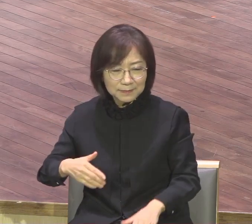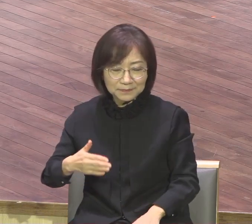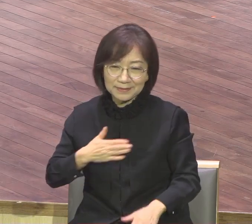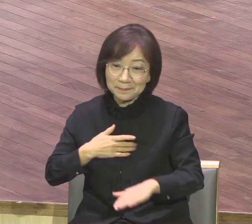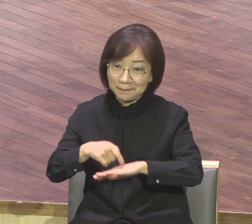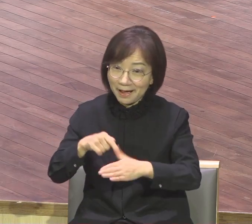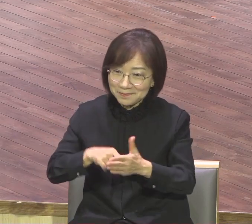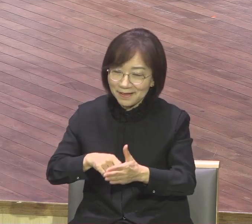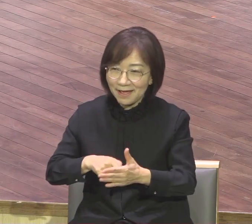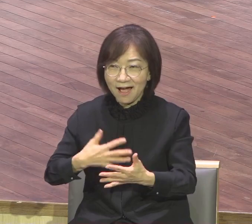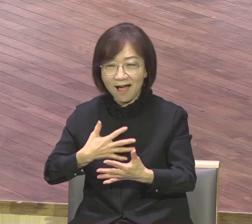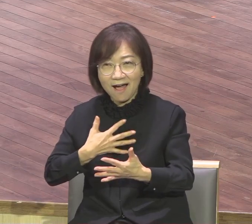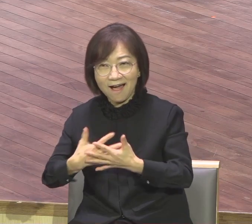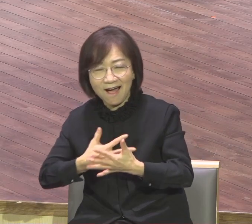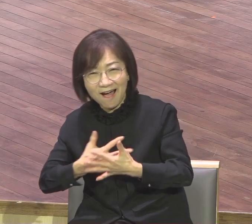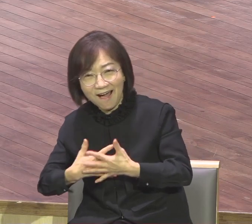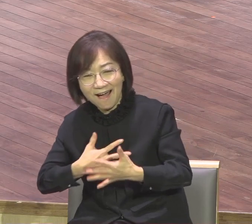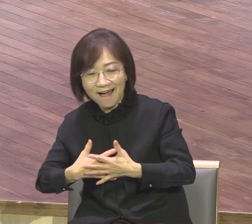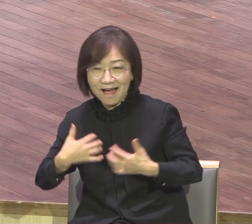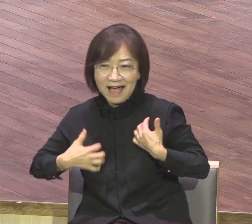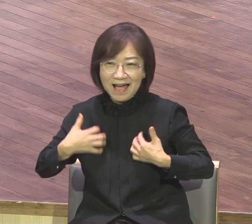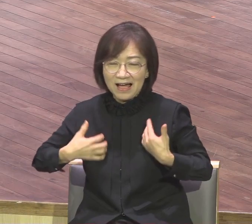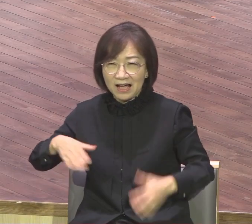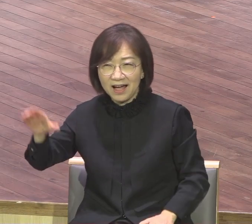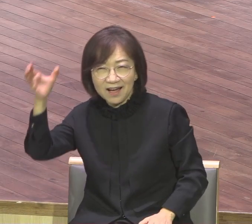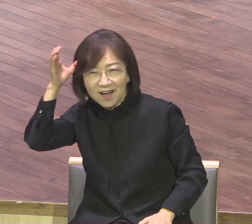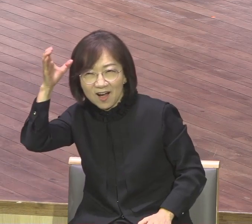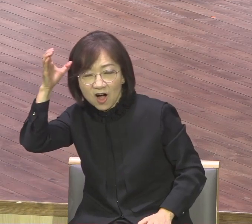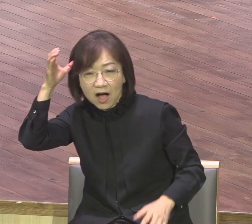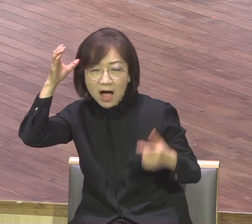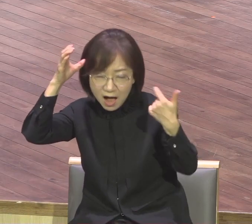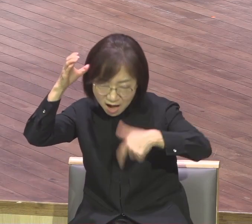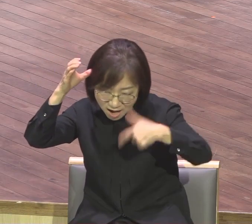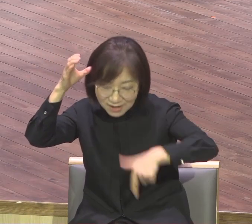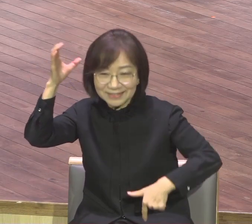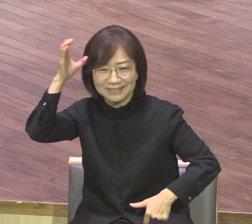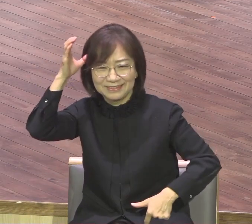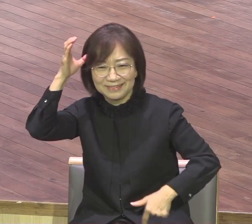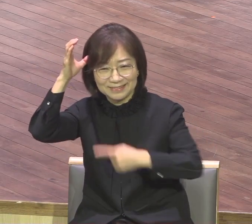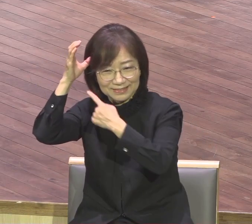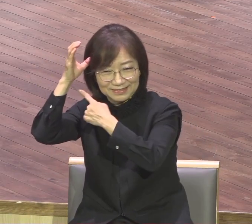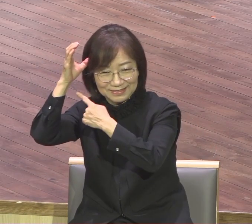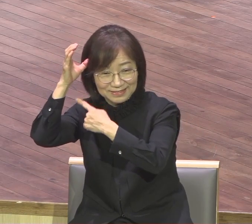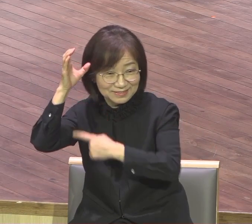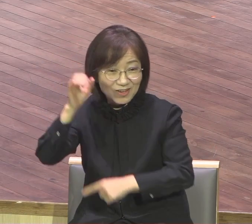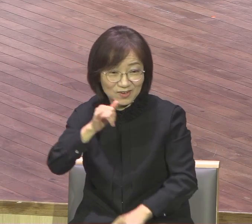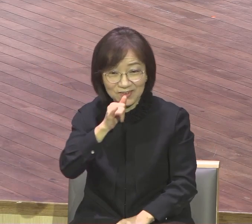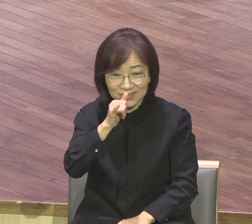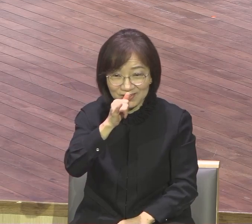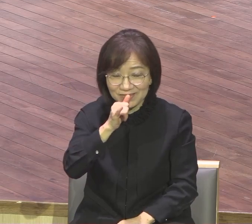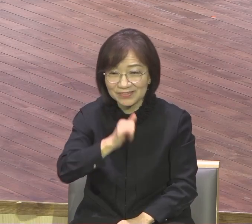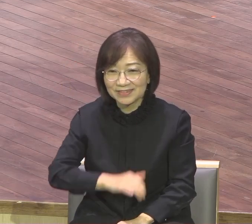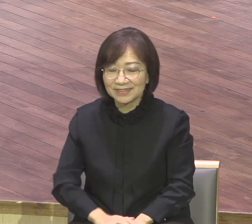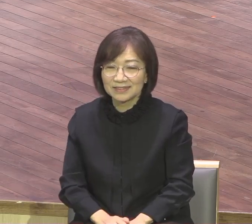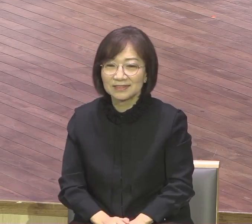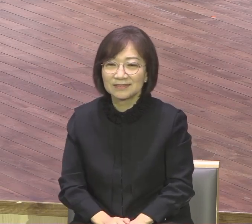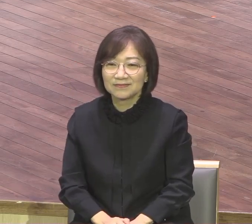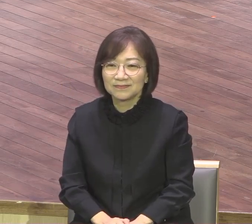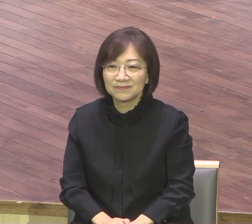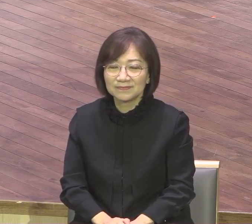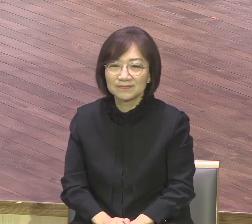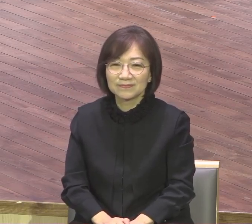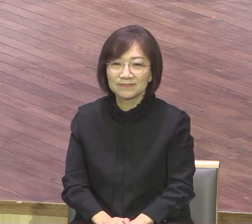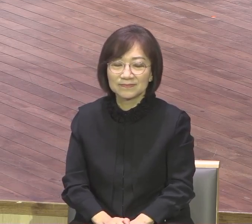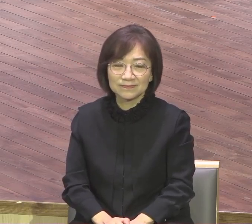기대와 설렘이 있었어요. Y muchas veces viajé a un viaje misionero, pero siempre tuve la pasión y el